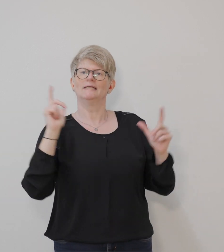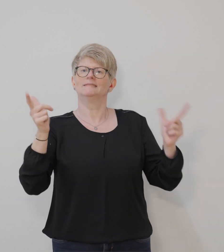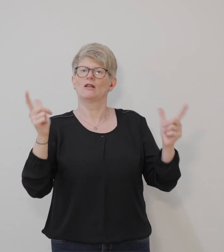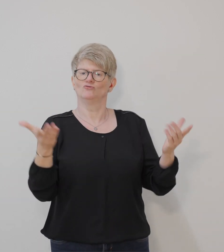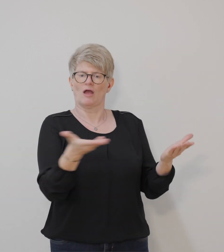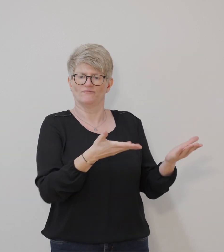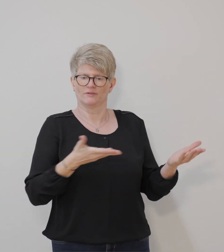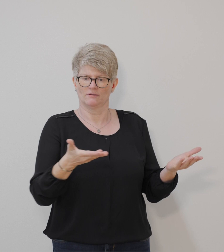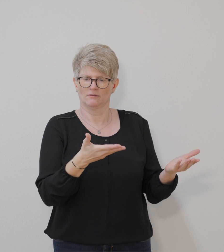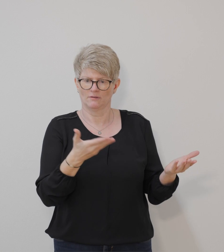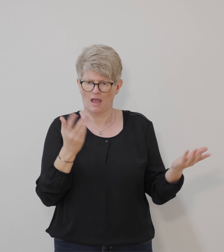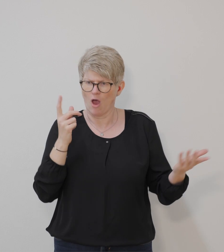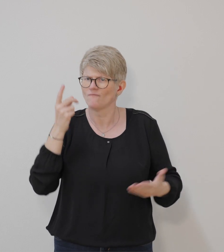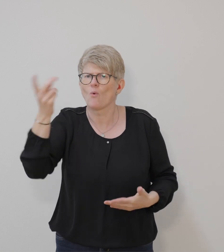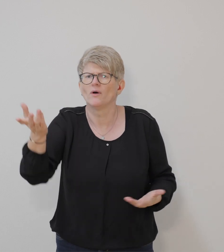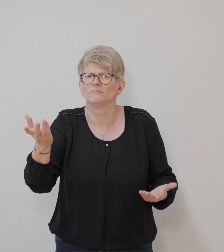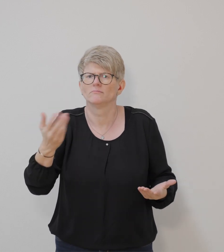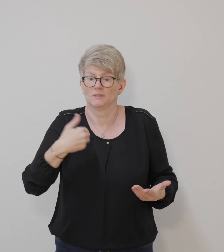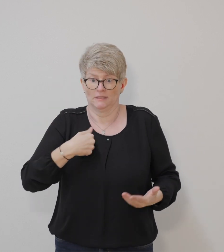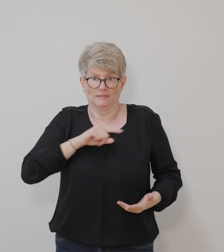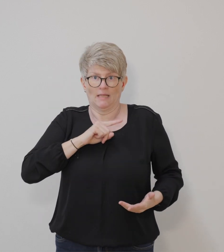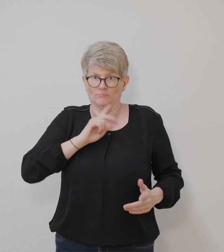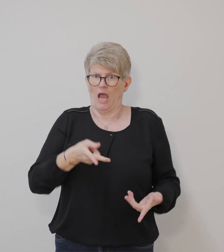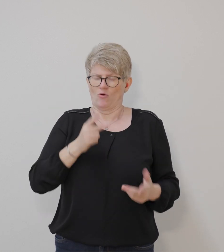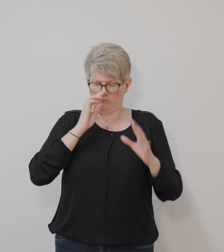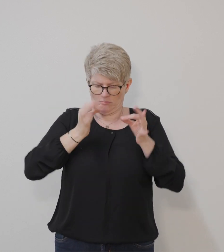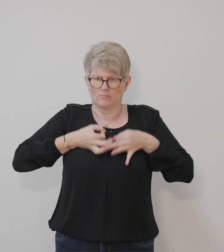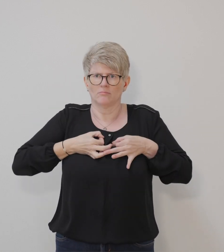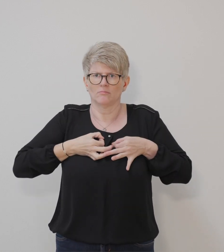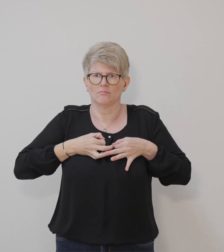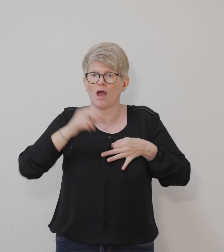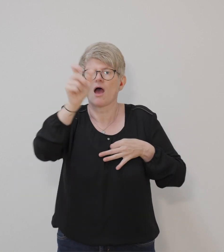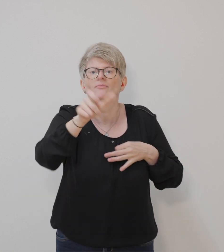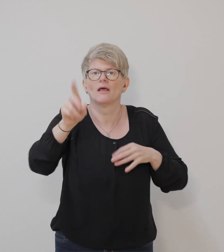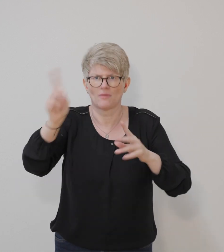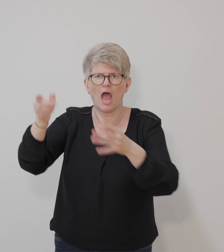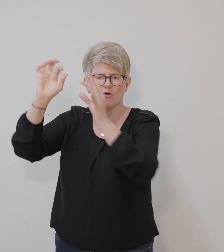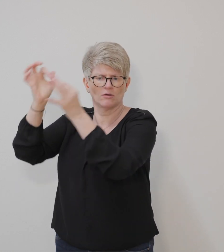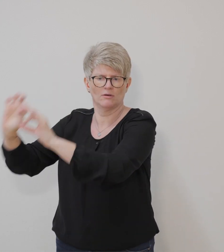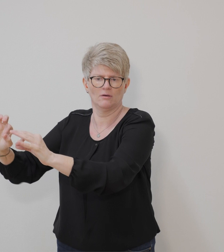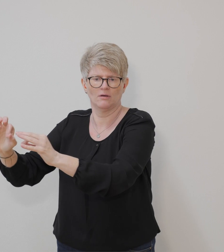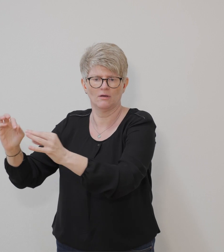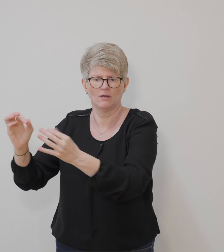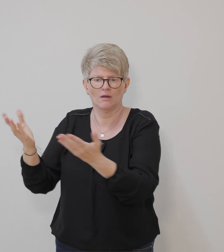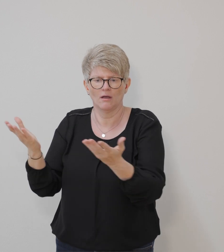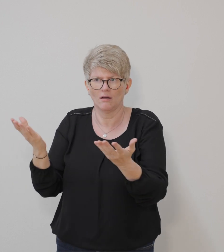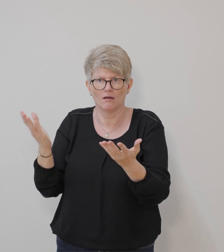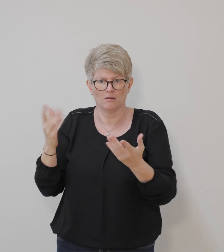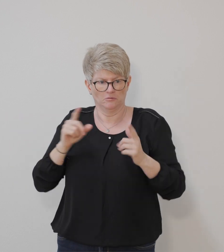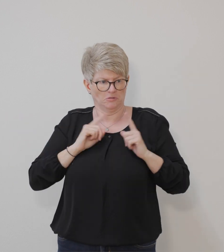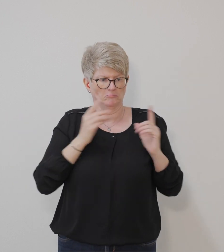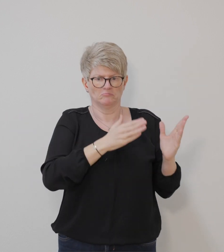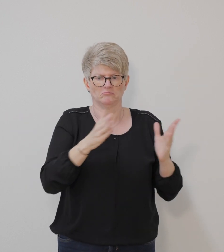geht unsere Gesellschaft, in der jeder Einzelne nur mehr auf sich selber schaut und ihm die anderen sogar